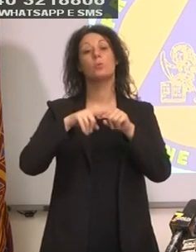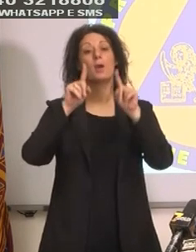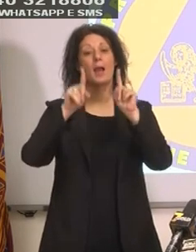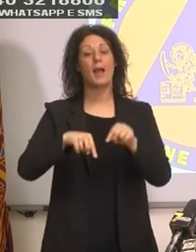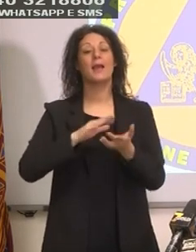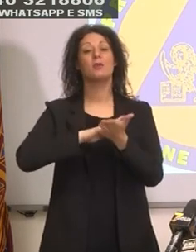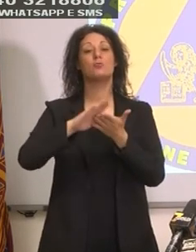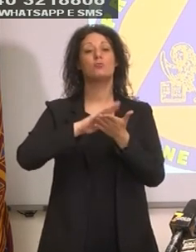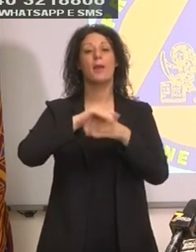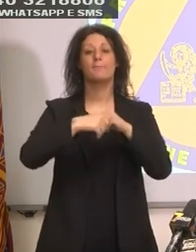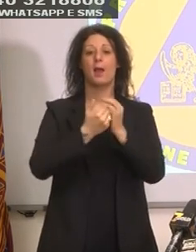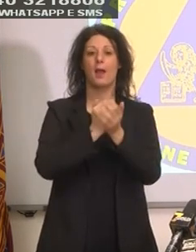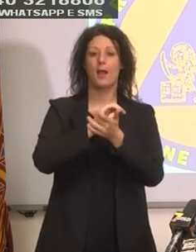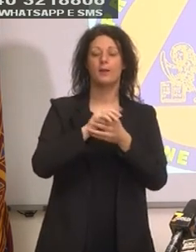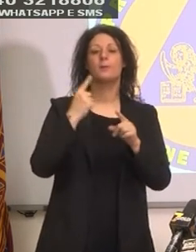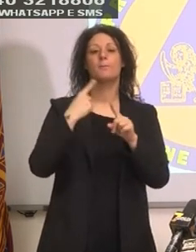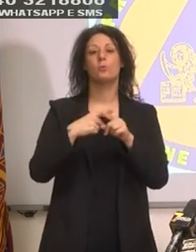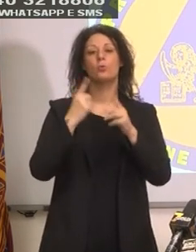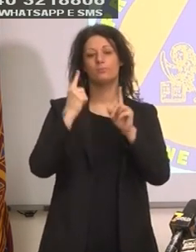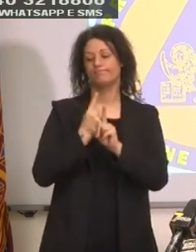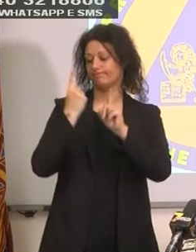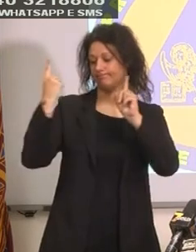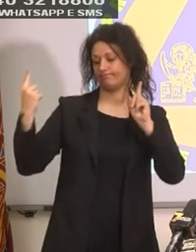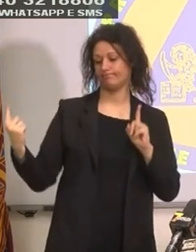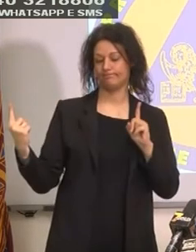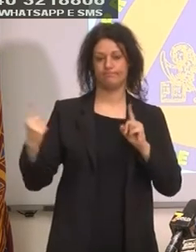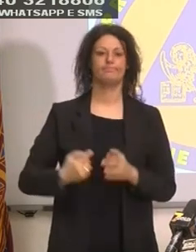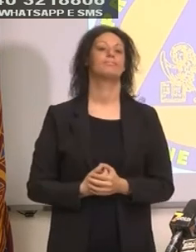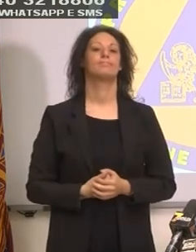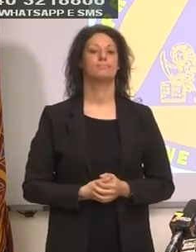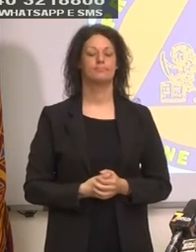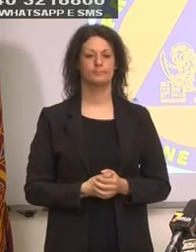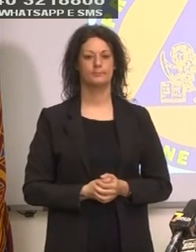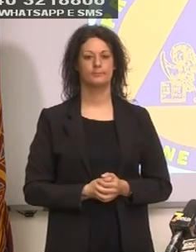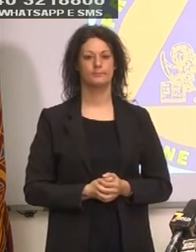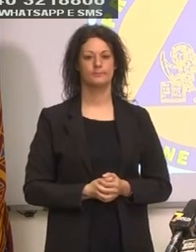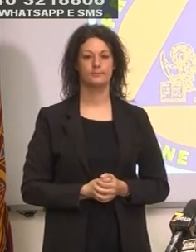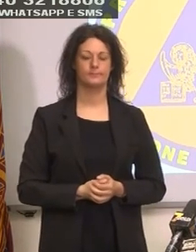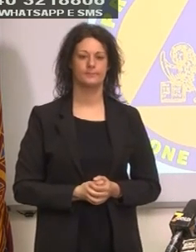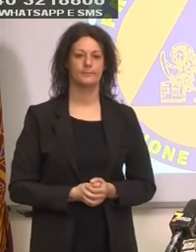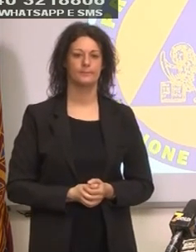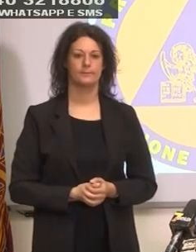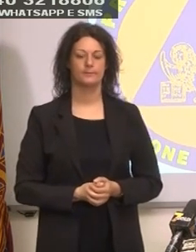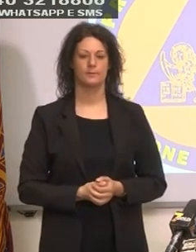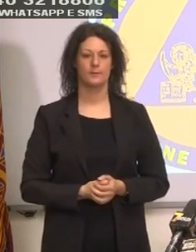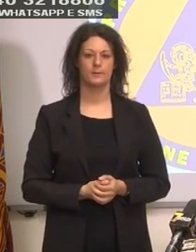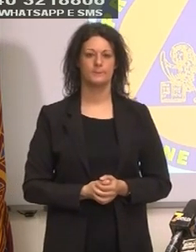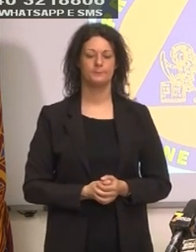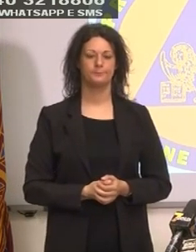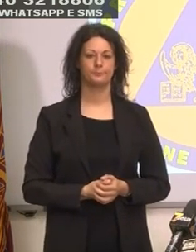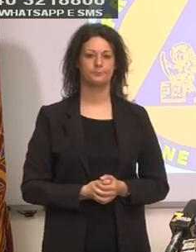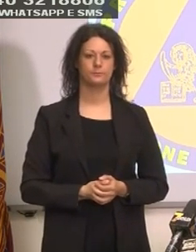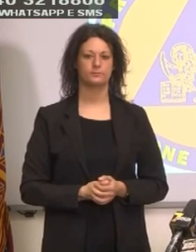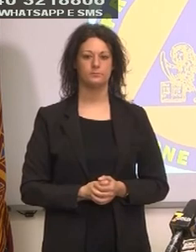e mantenere insomma, il distanziamento sociale ove possibile. E in tutto questo ragionamento vi voglio dare